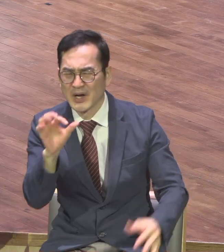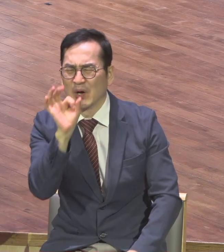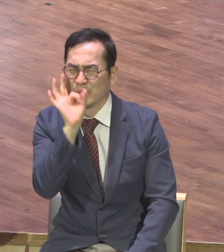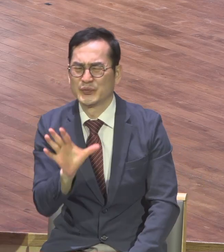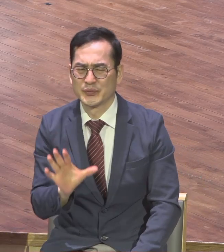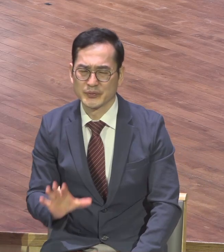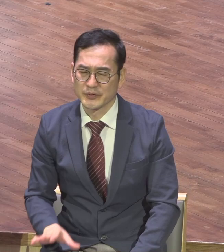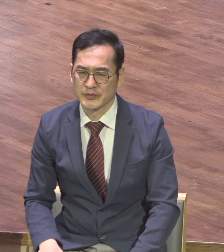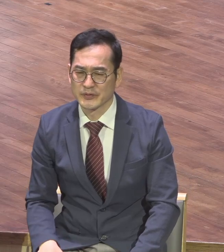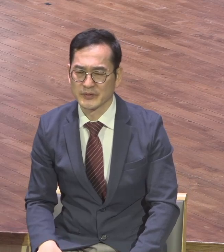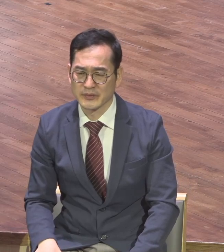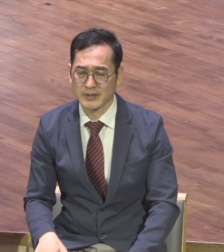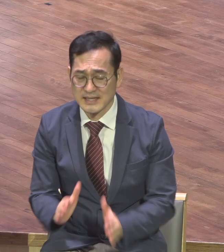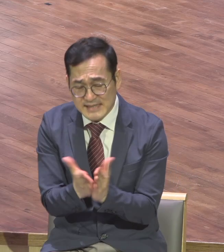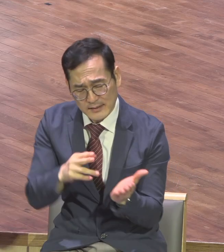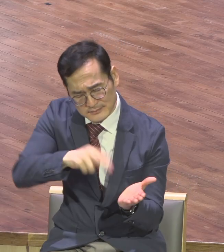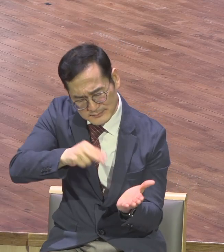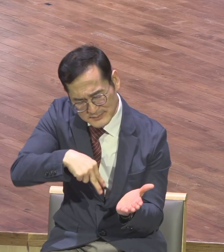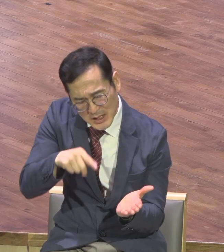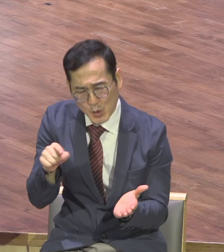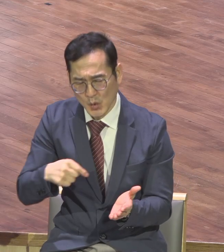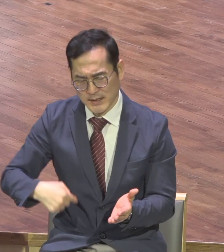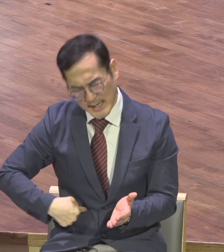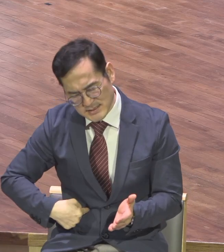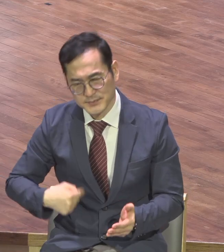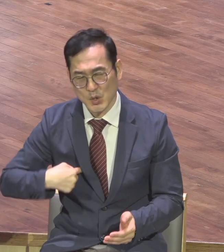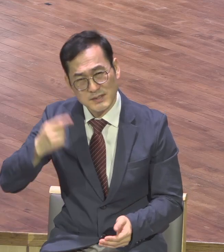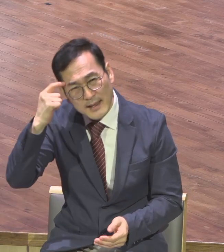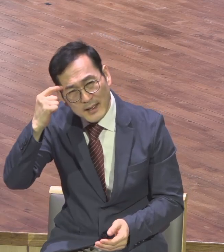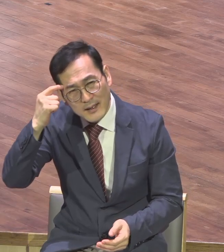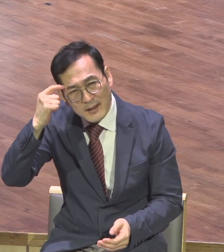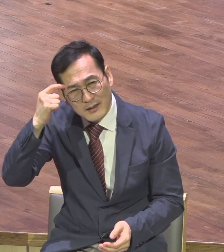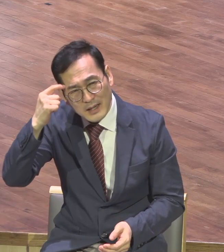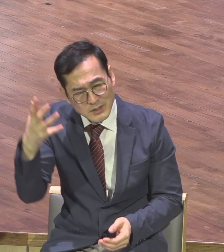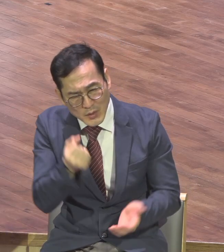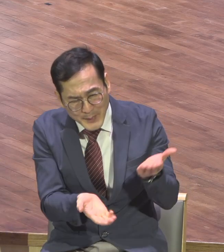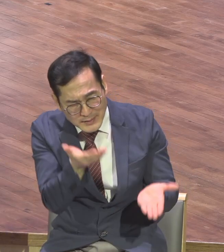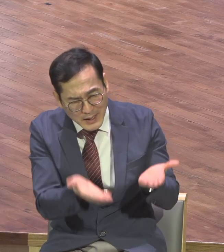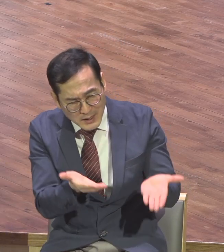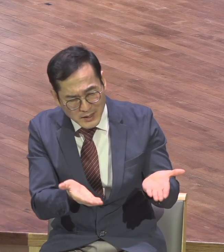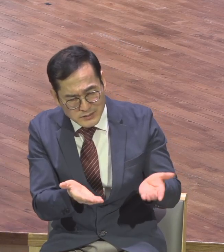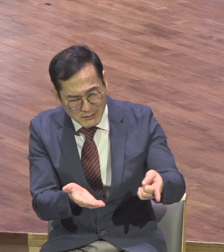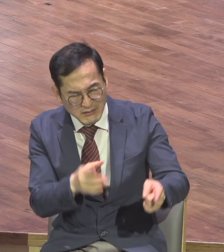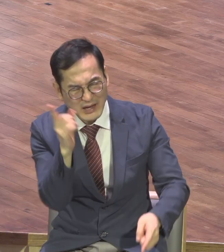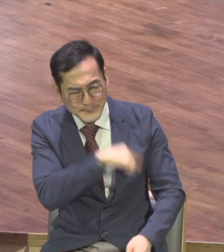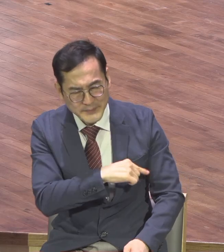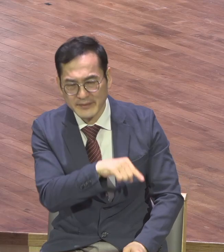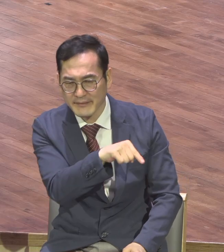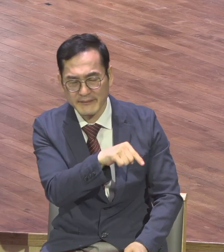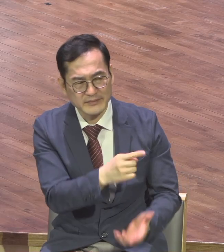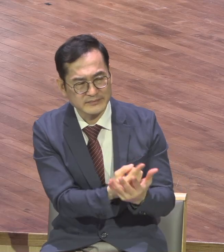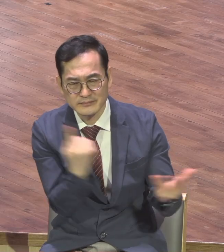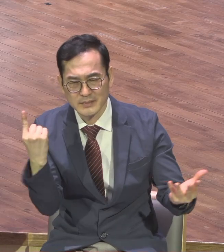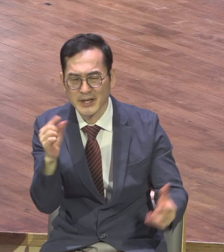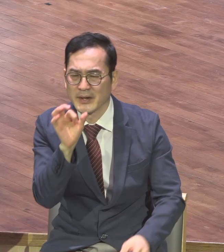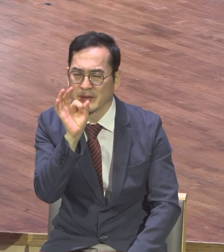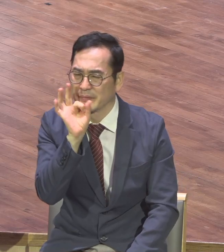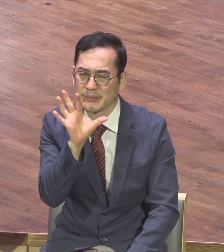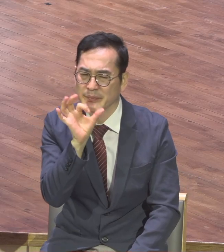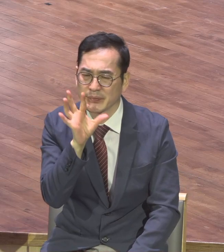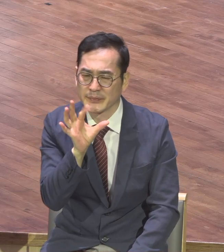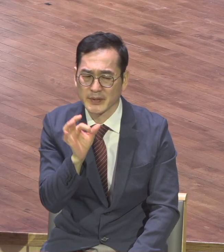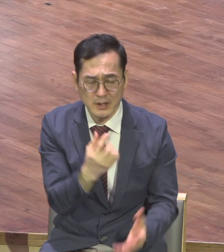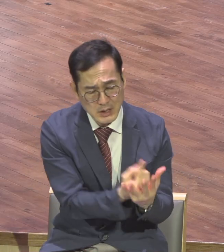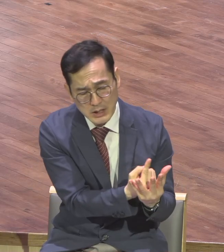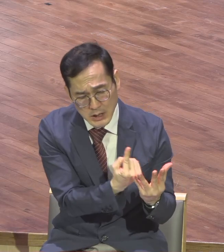봐도, 아무리 양심적으로 살아도 빠져나올 수가 없어요. 자, 계속해서 빠져나오려고